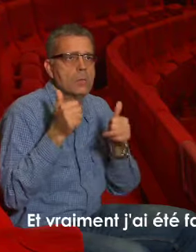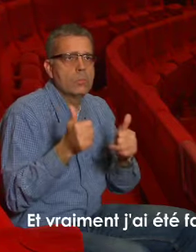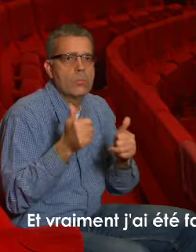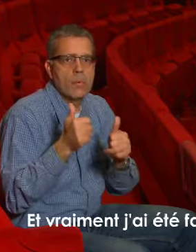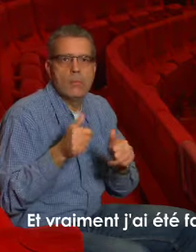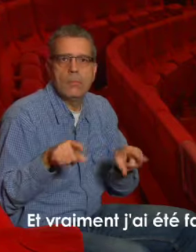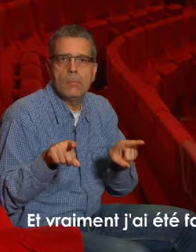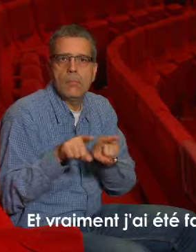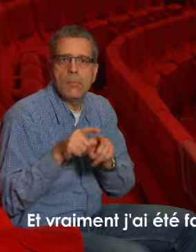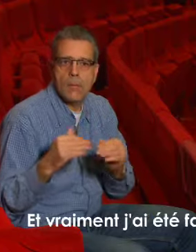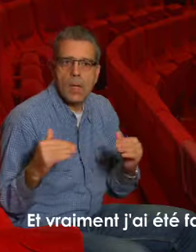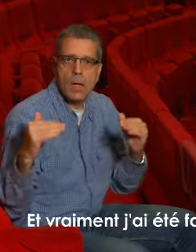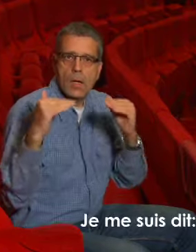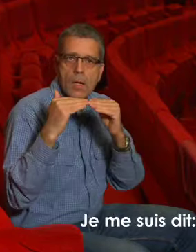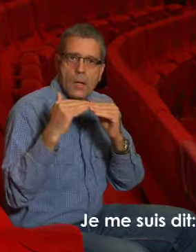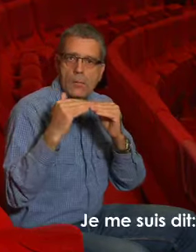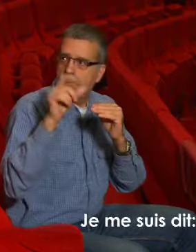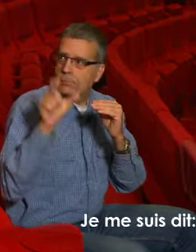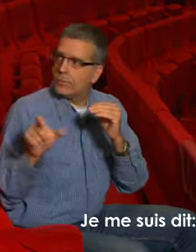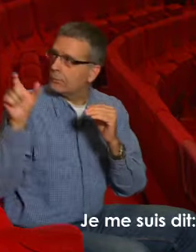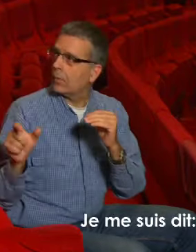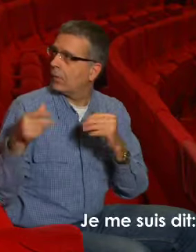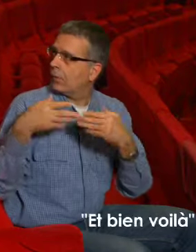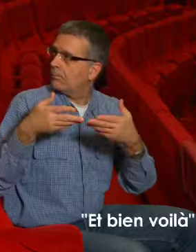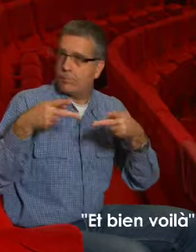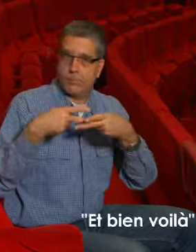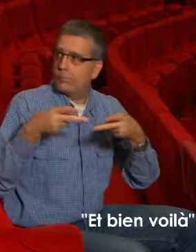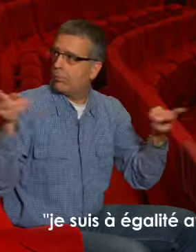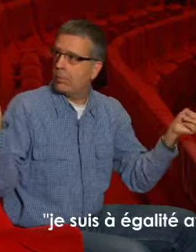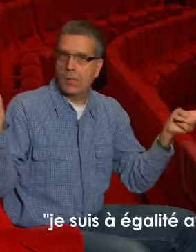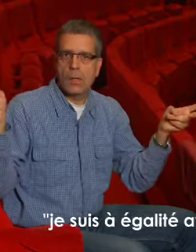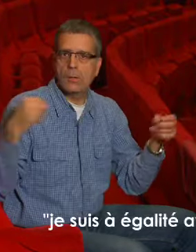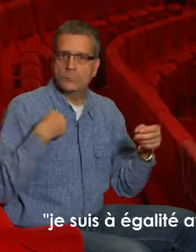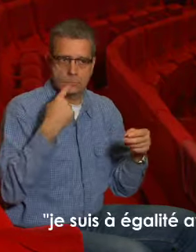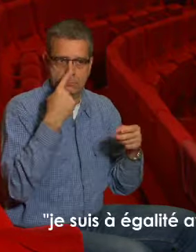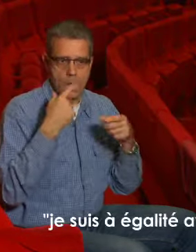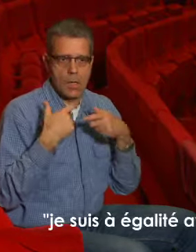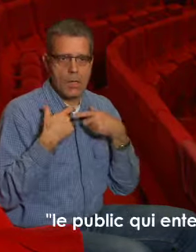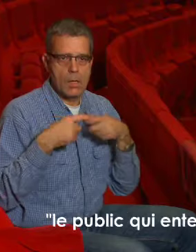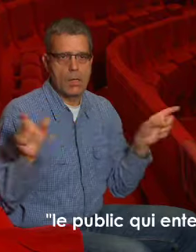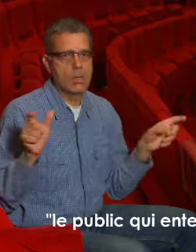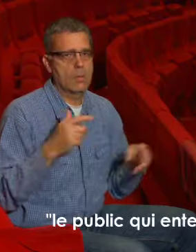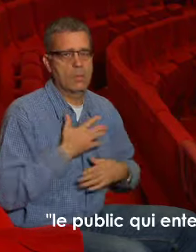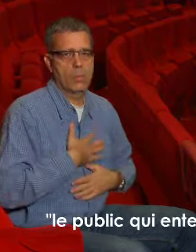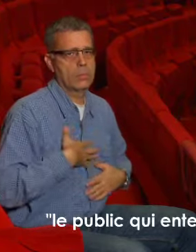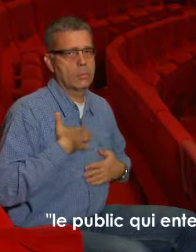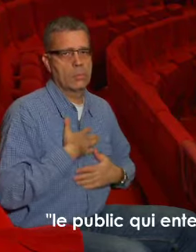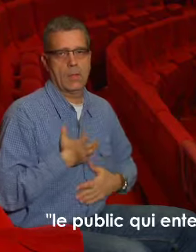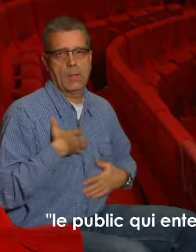j'ai été fascinée. Je me suis dit, eh ben voilà, je suis à égalité avec le public